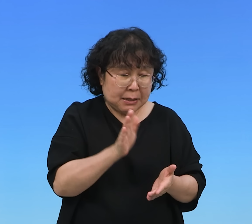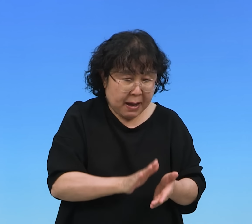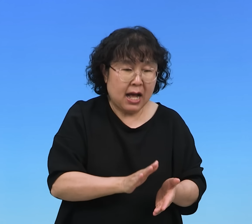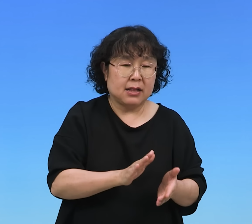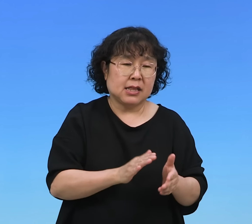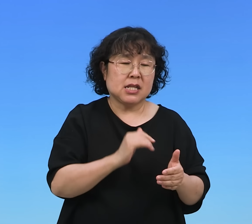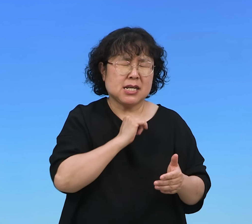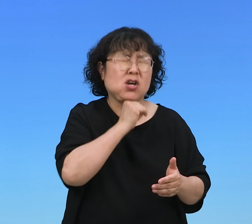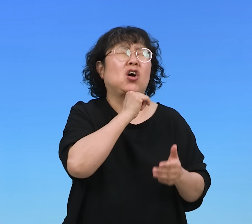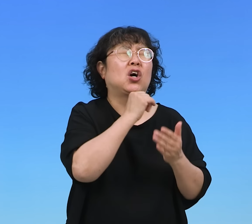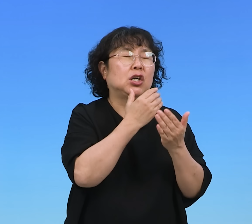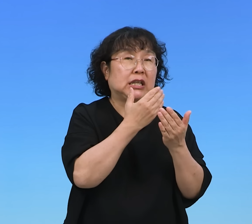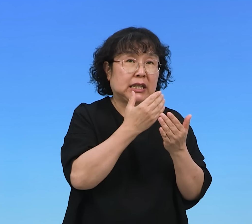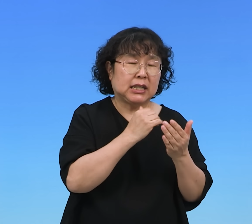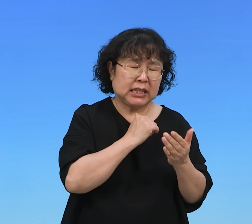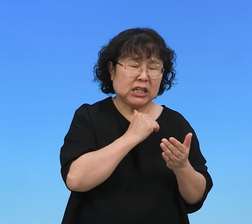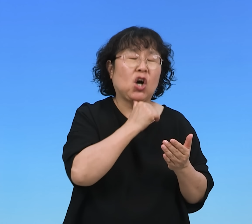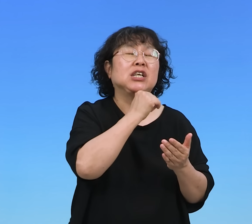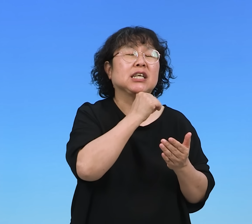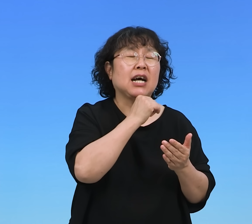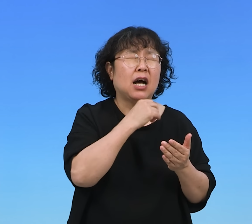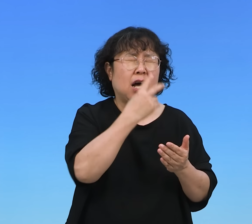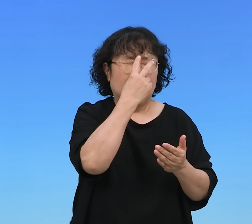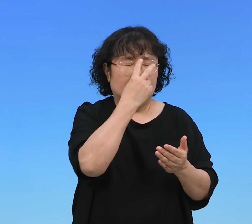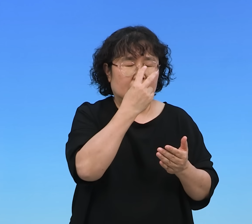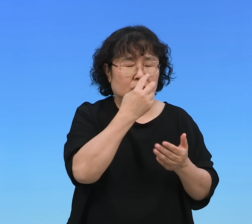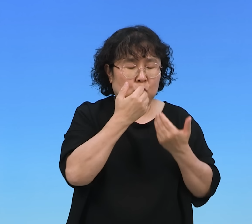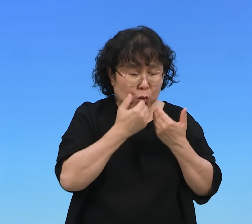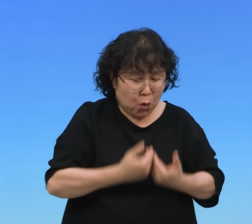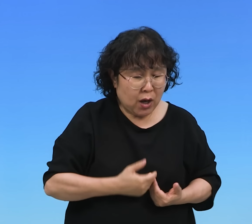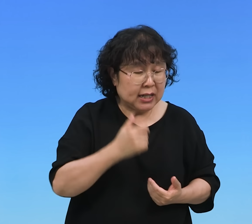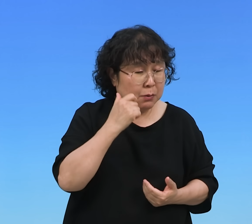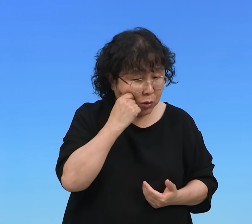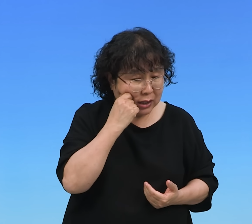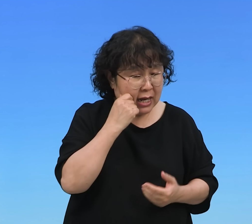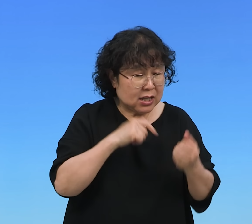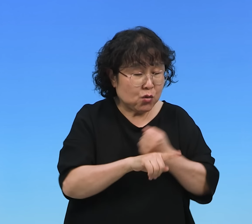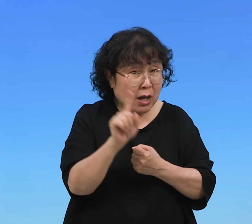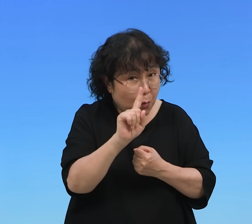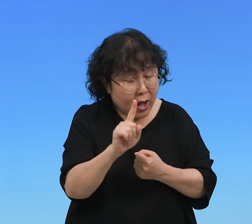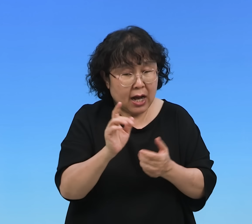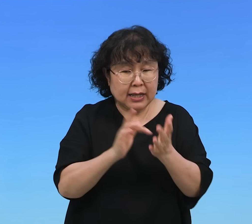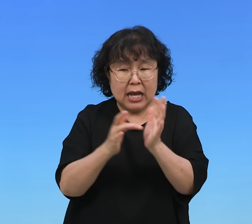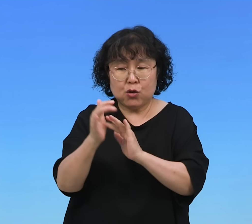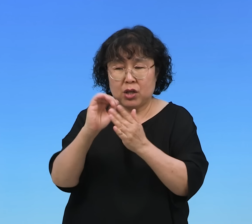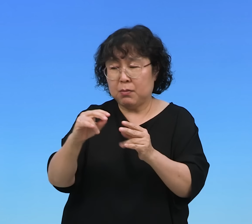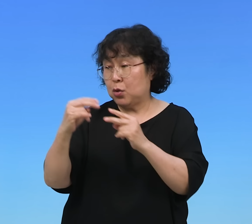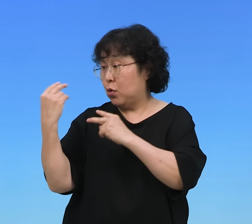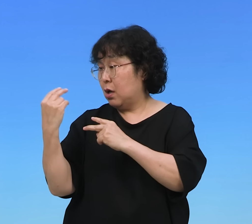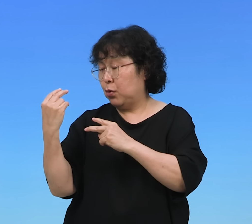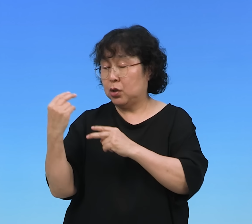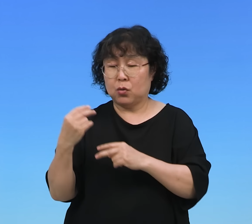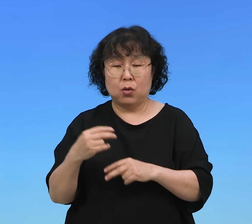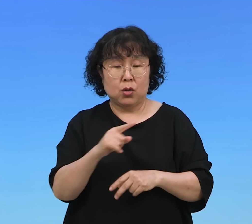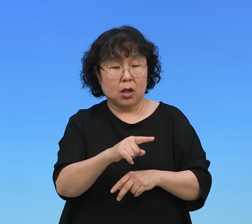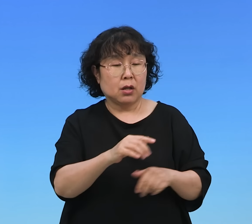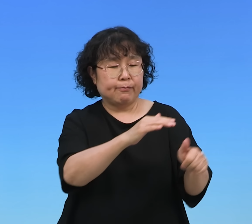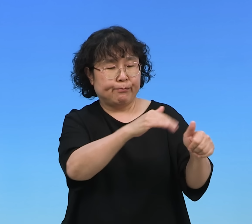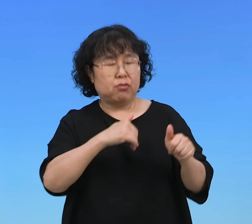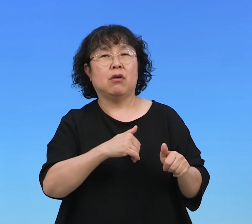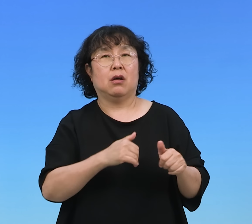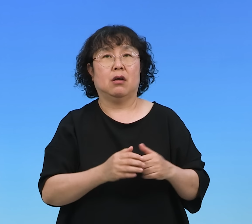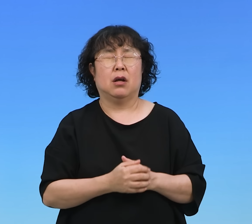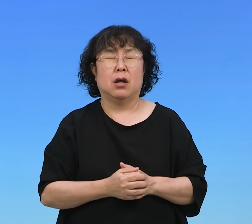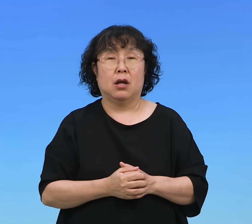수 없었던 이유가요 그 다음 나오는 40절 41절에 나옵니다 예수께서 머물러 서서 명하여 데려오라 하셨더니